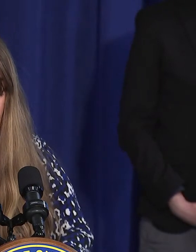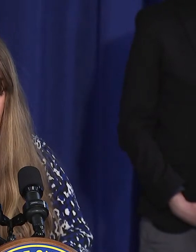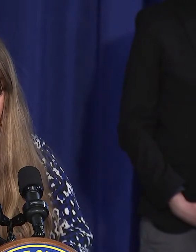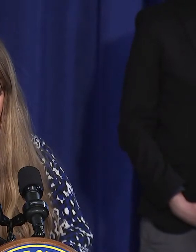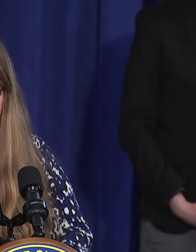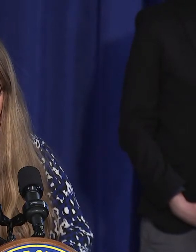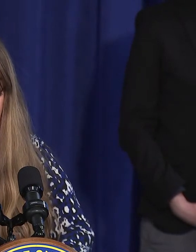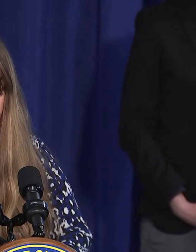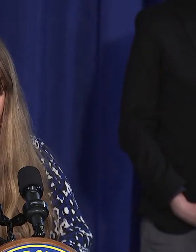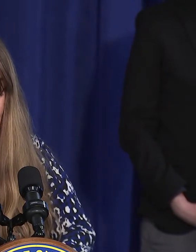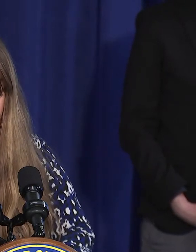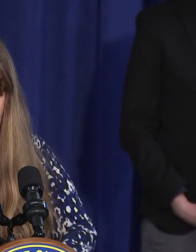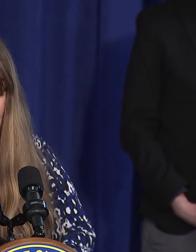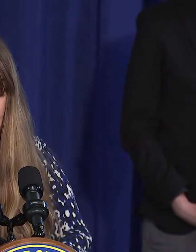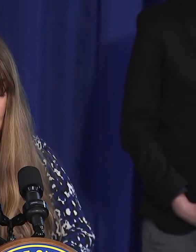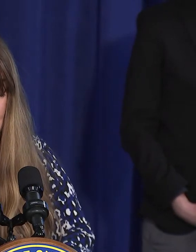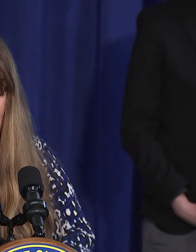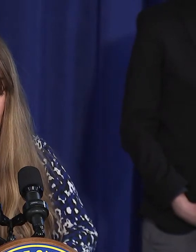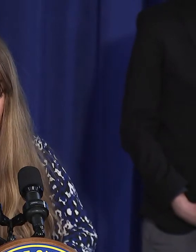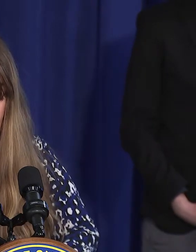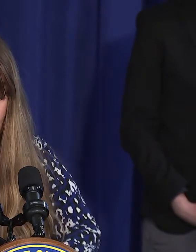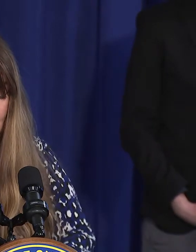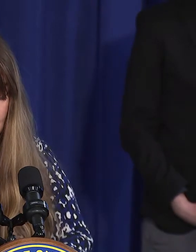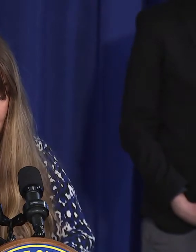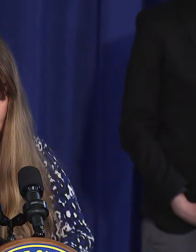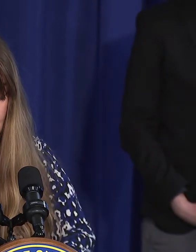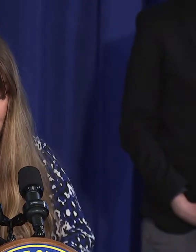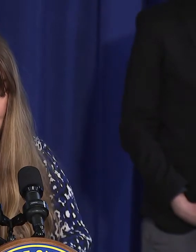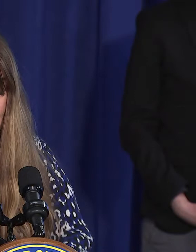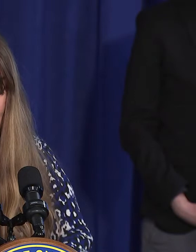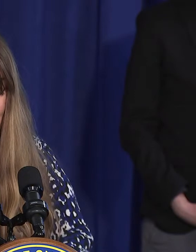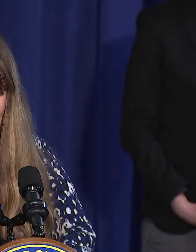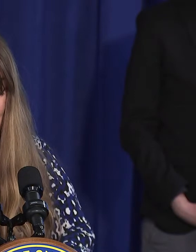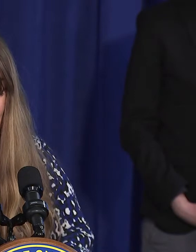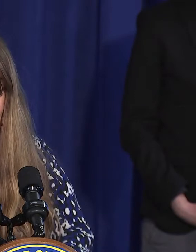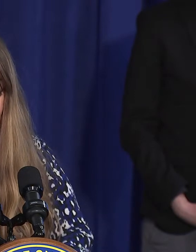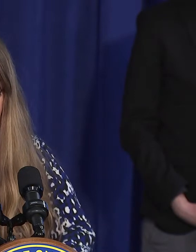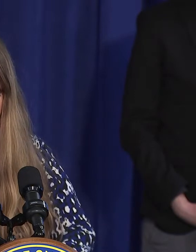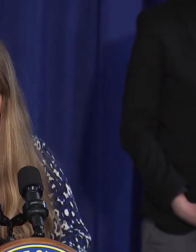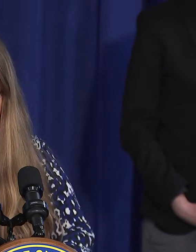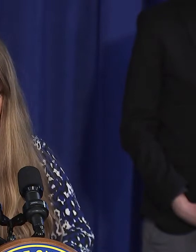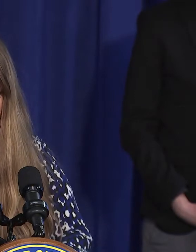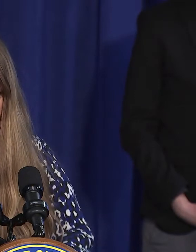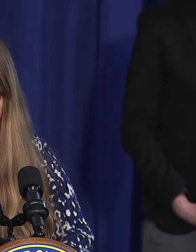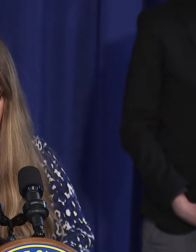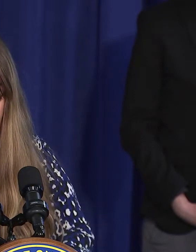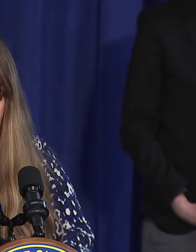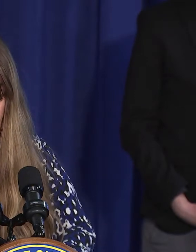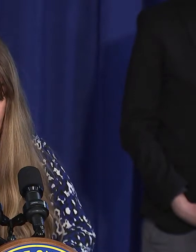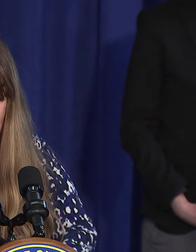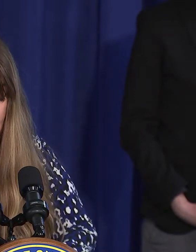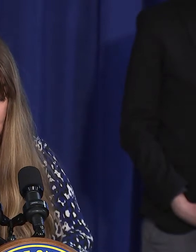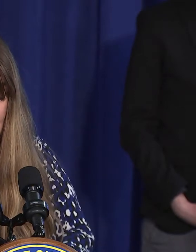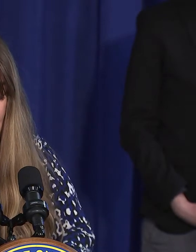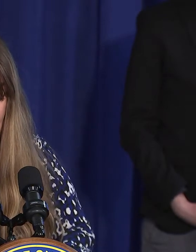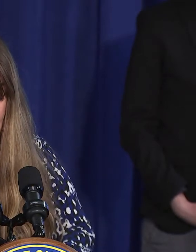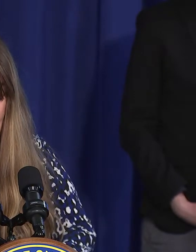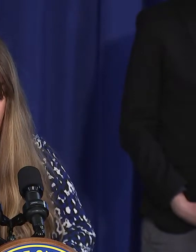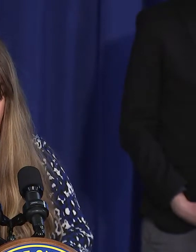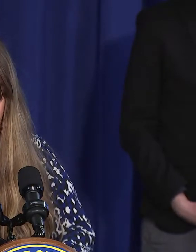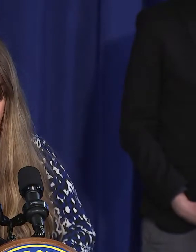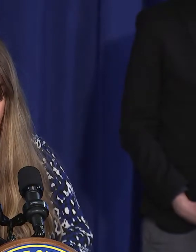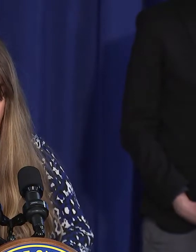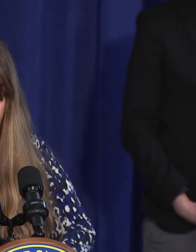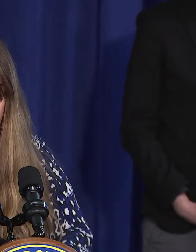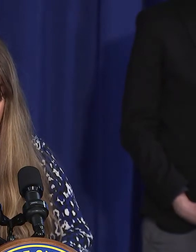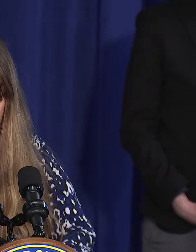exentos para lo que son las recomendaciones de los no vacunados. La tasa de casos diarios promedio de los Estados Unidos